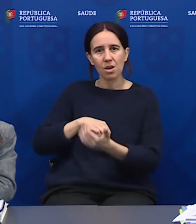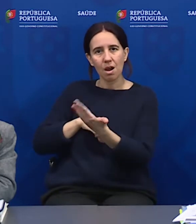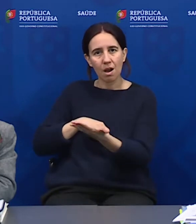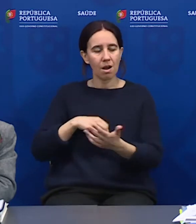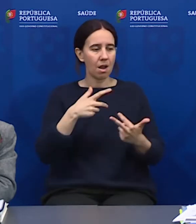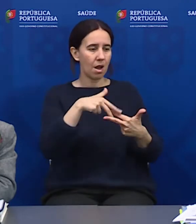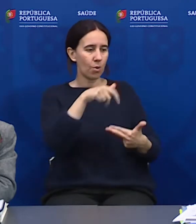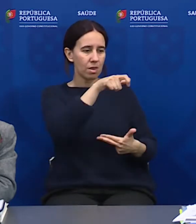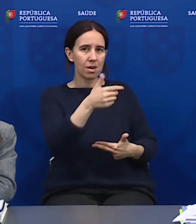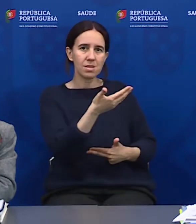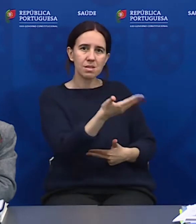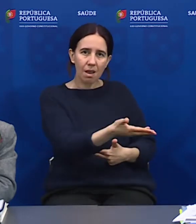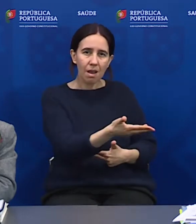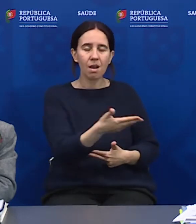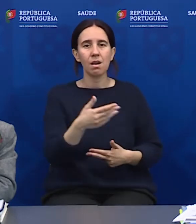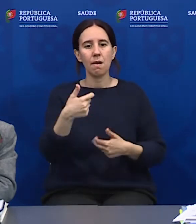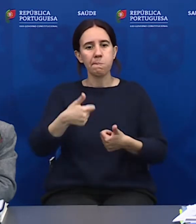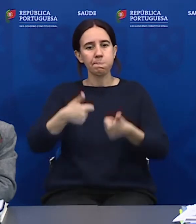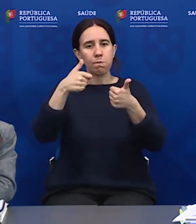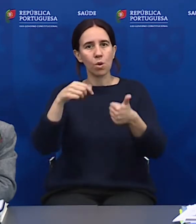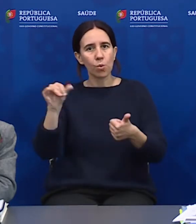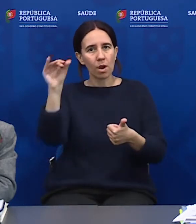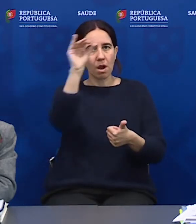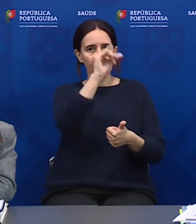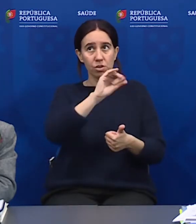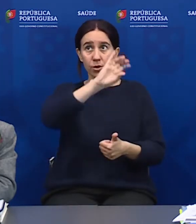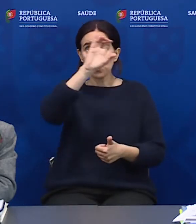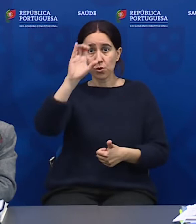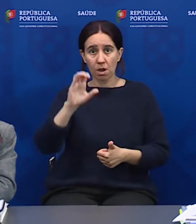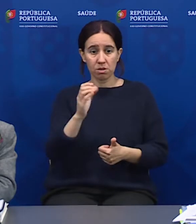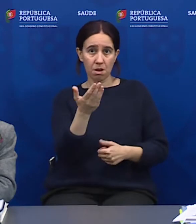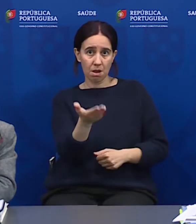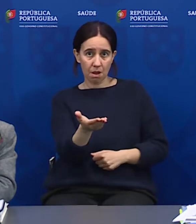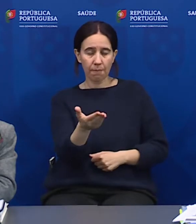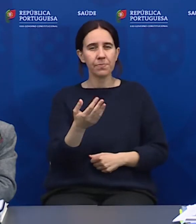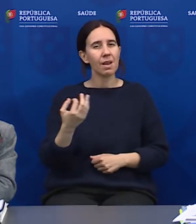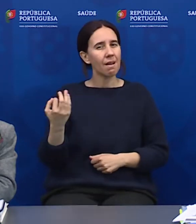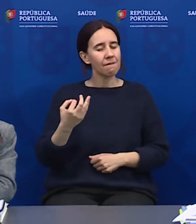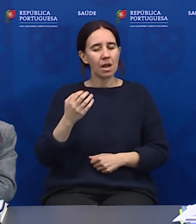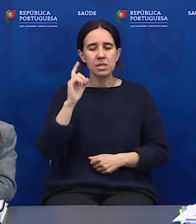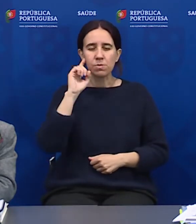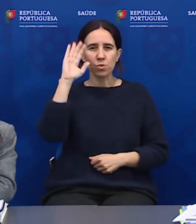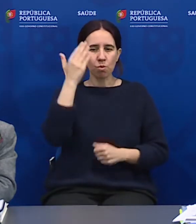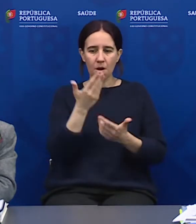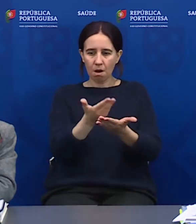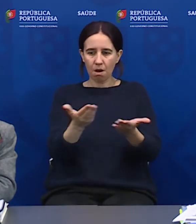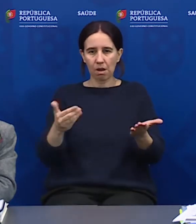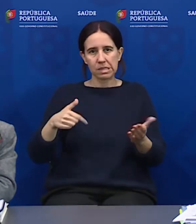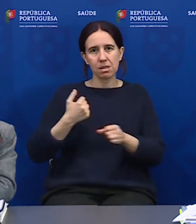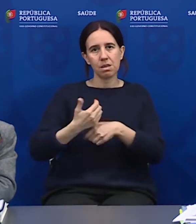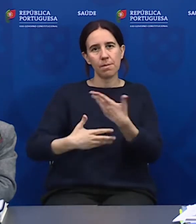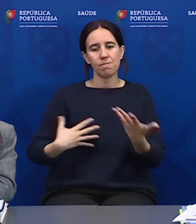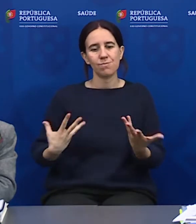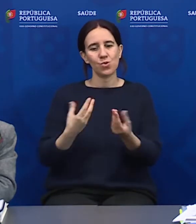aos autarcas, às autoridades locais e regionais, que têm sido determinantes neste